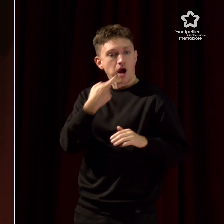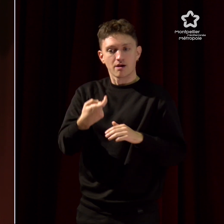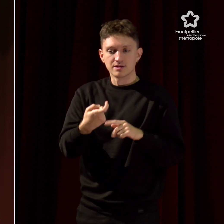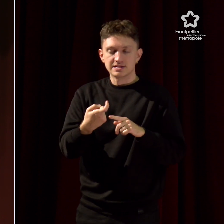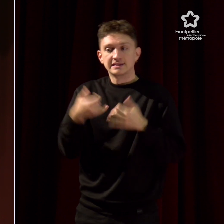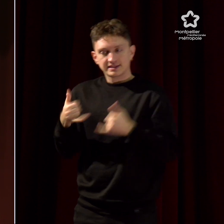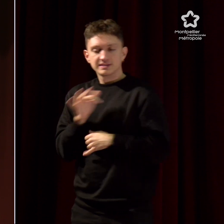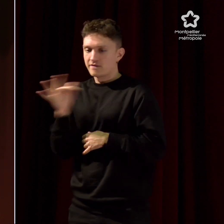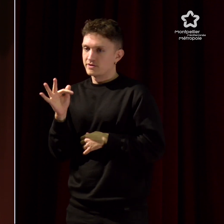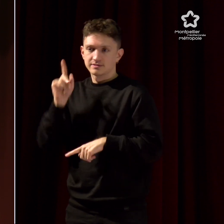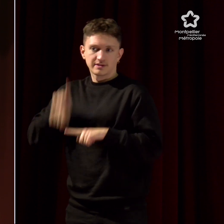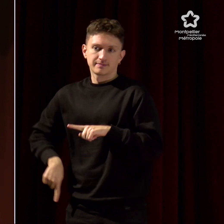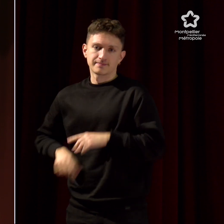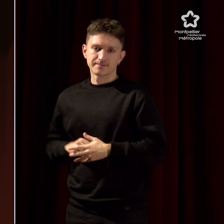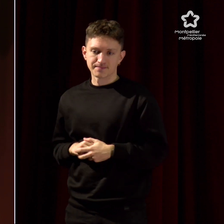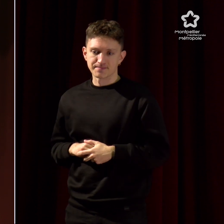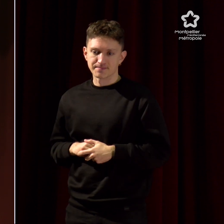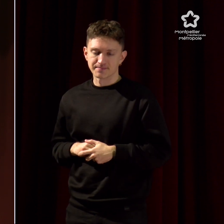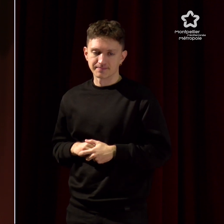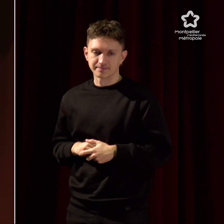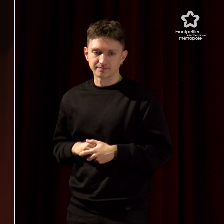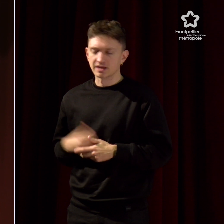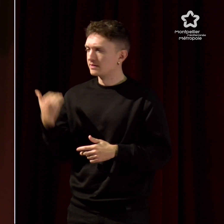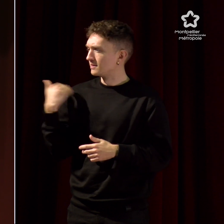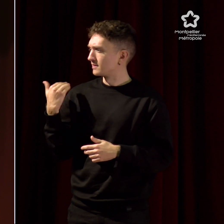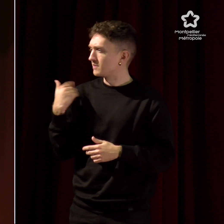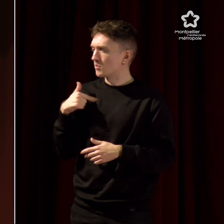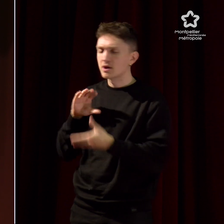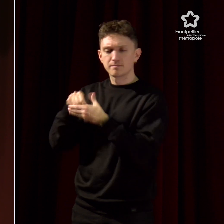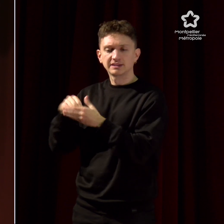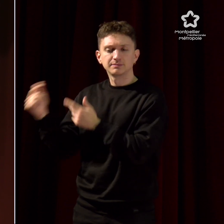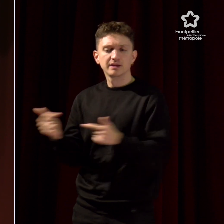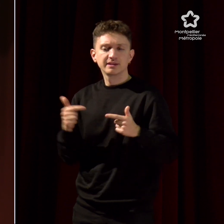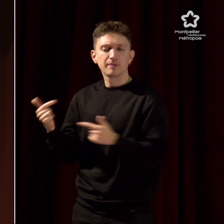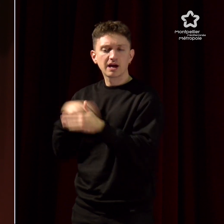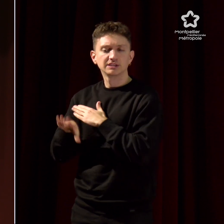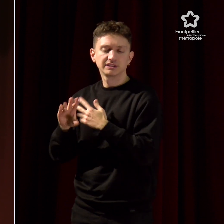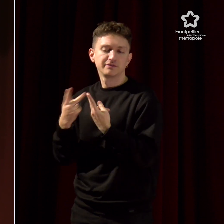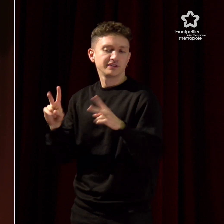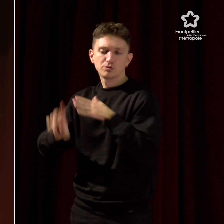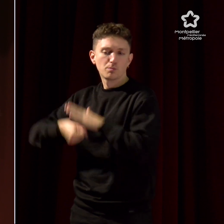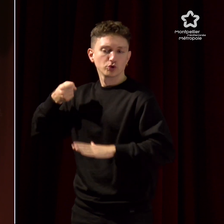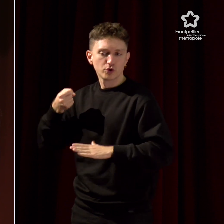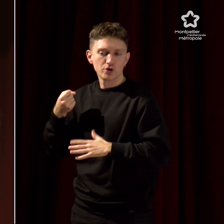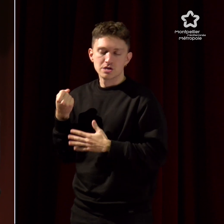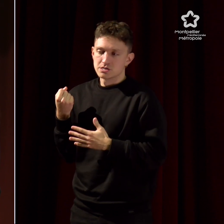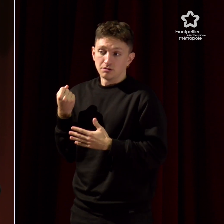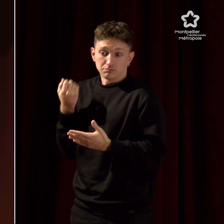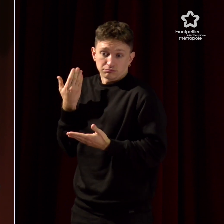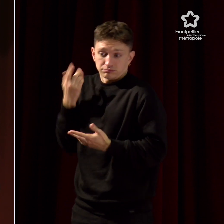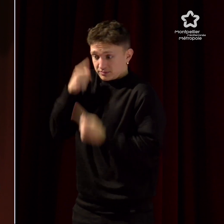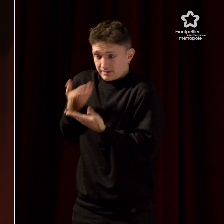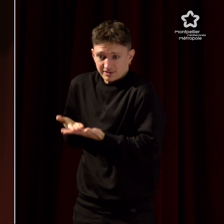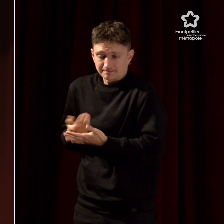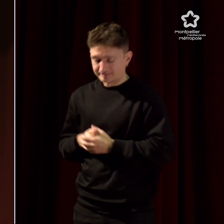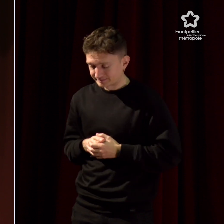c'est interdit. Et j'étais à un débat il y a pas très longtemps à Bordeaux qui traitait de cette